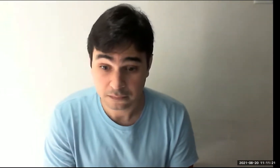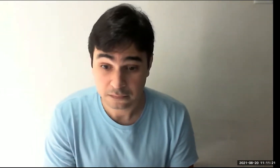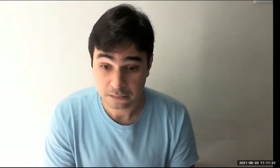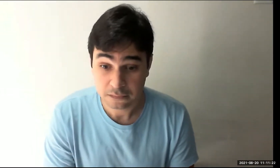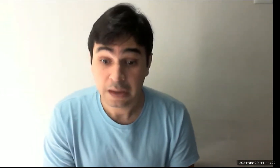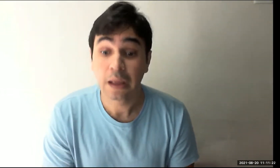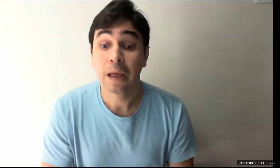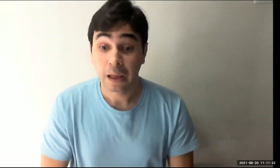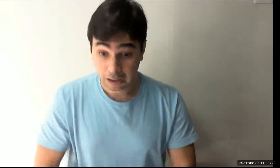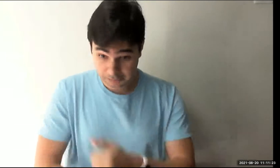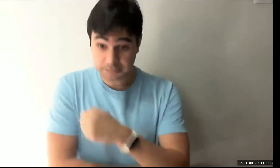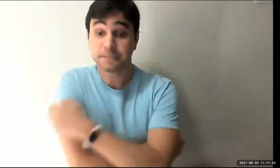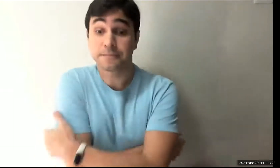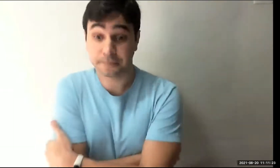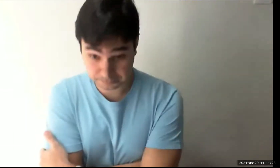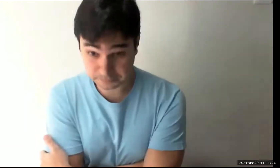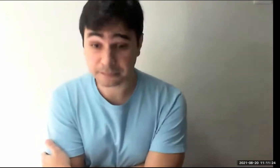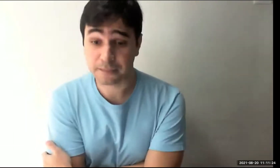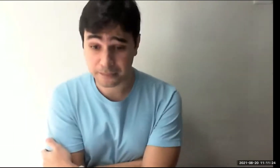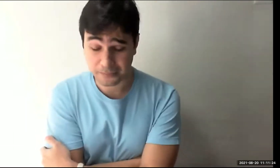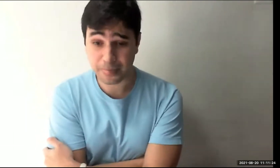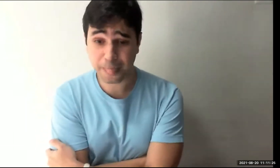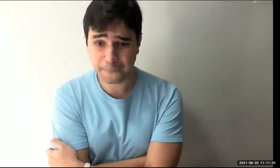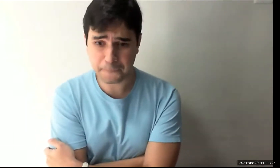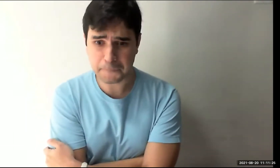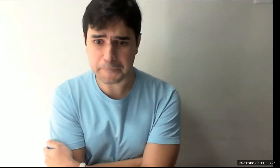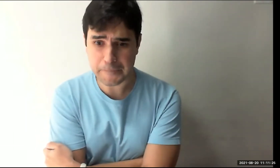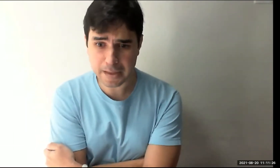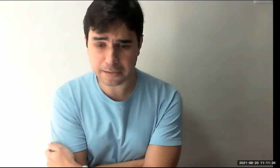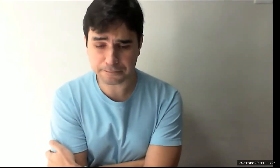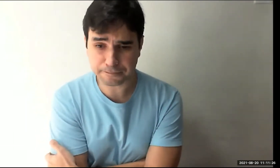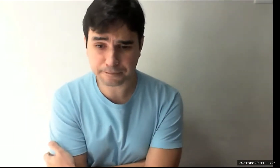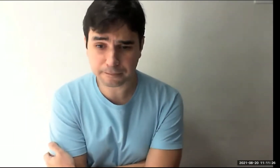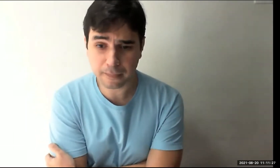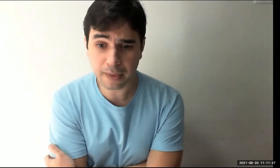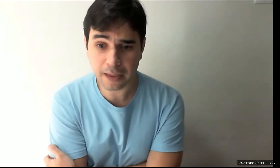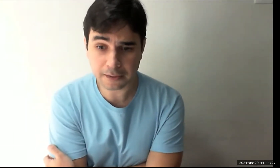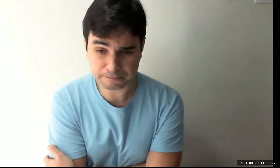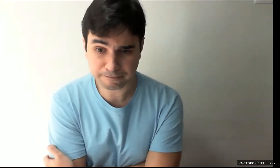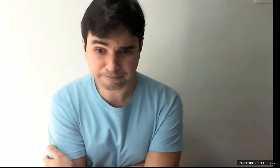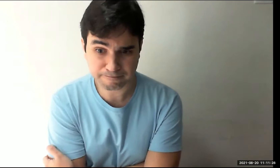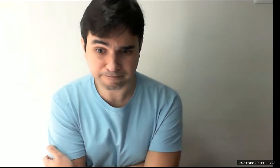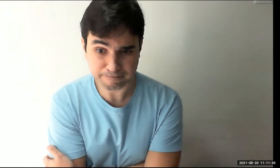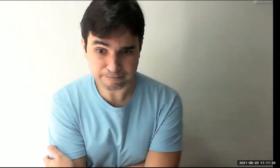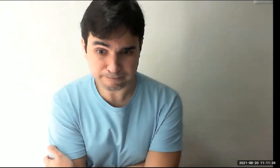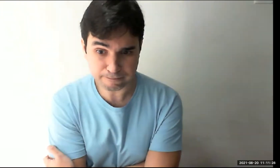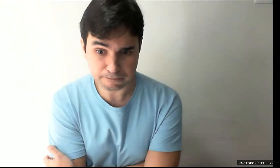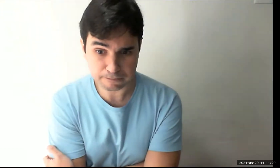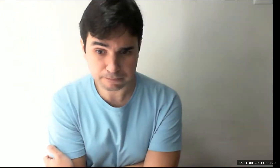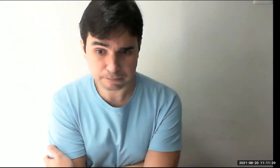CFN, né? E primeiro eu queria dizer que foi maravilhoso ouvir sua pesquisa,